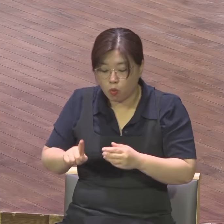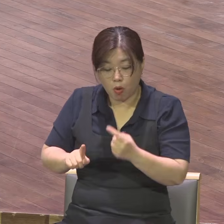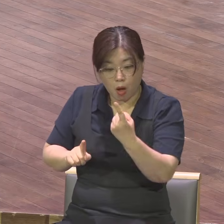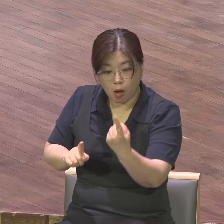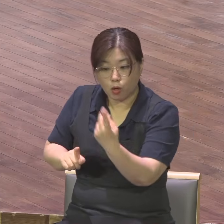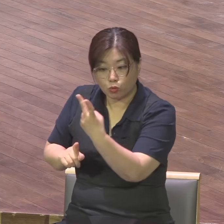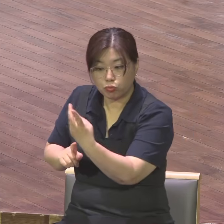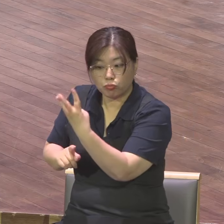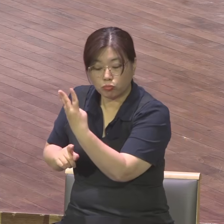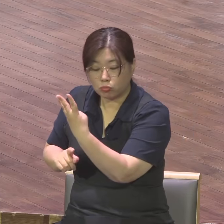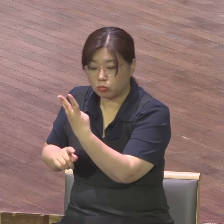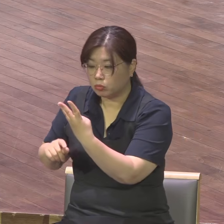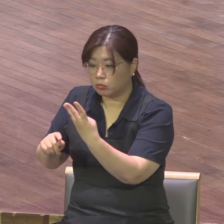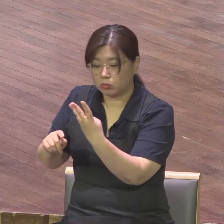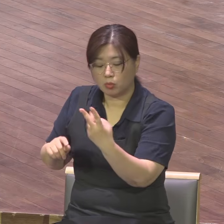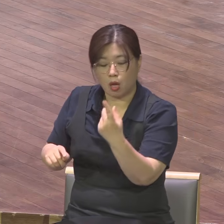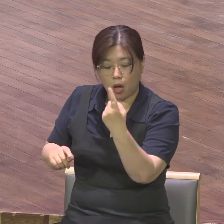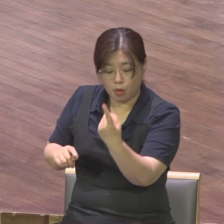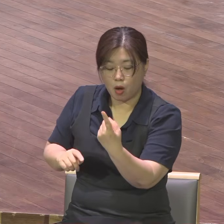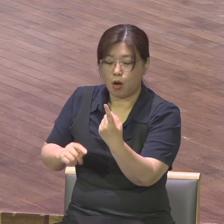돌아왔어요.